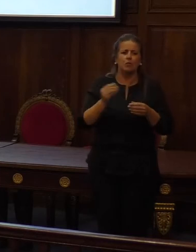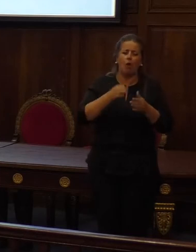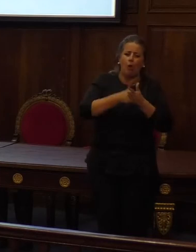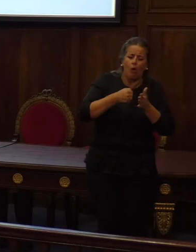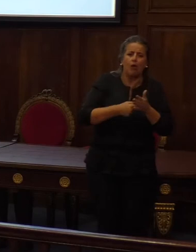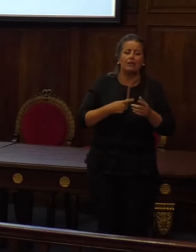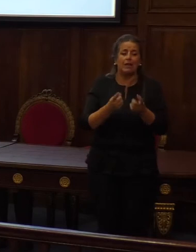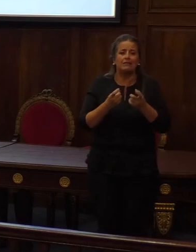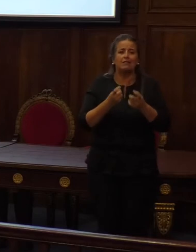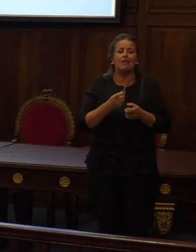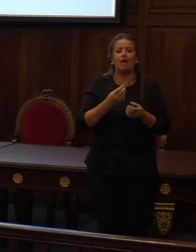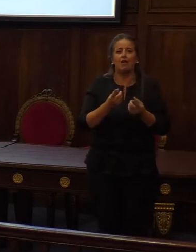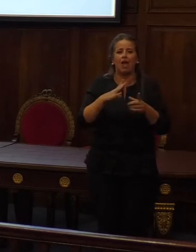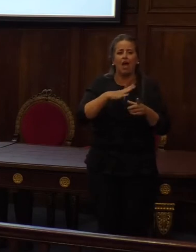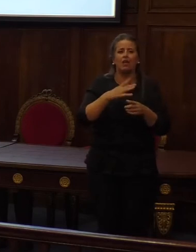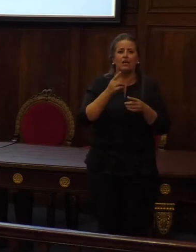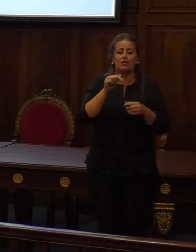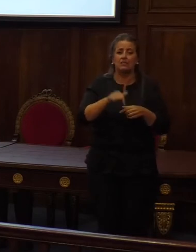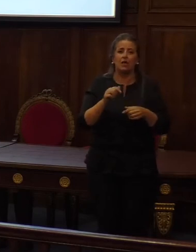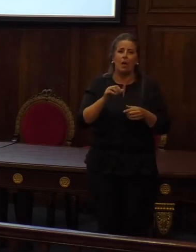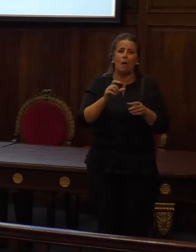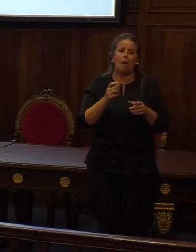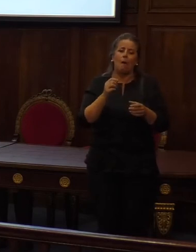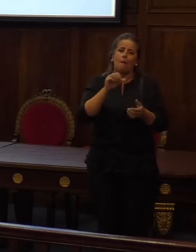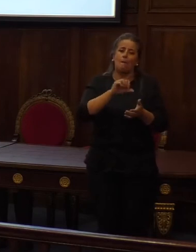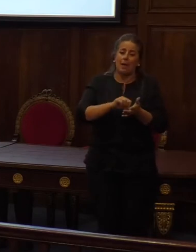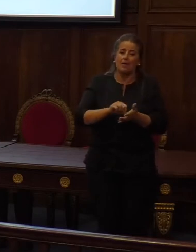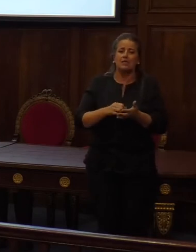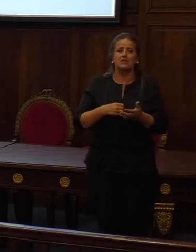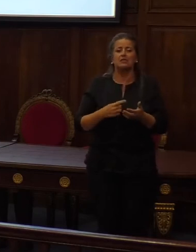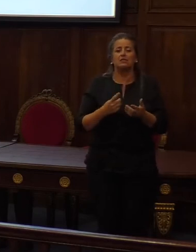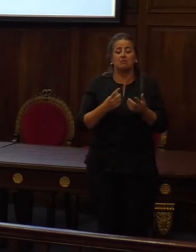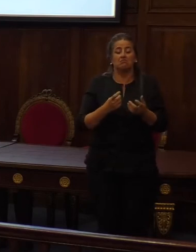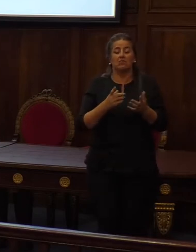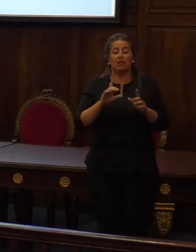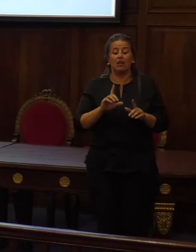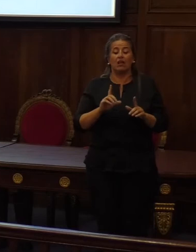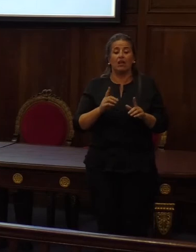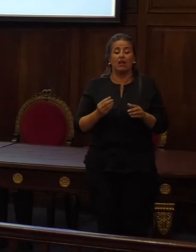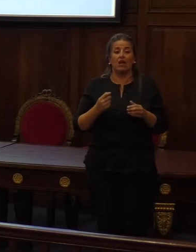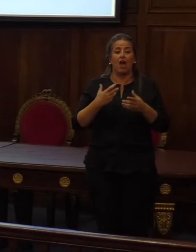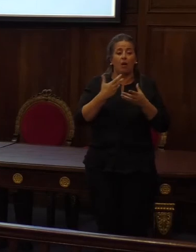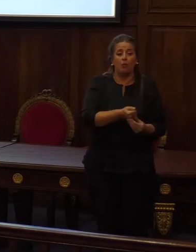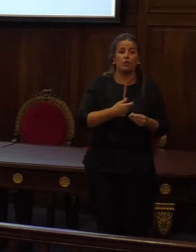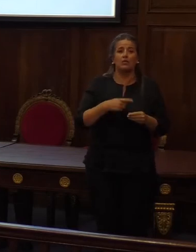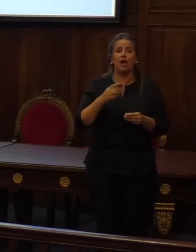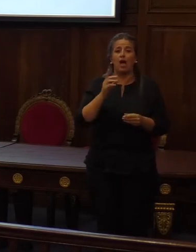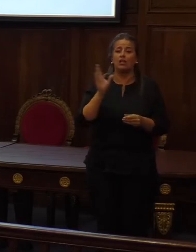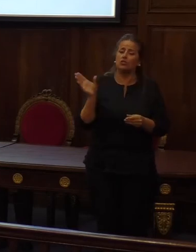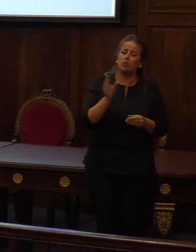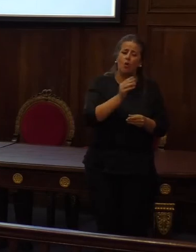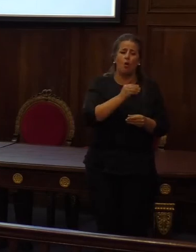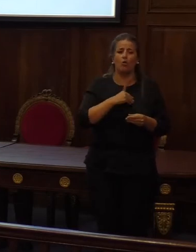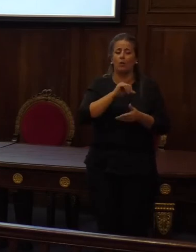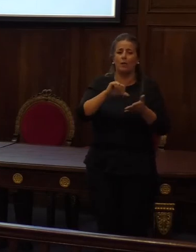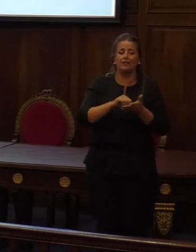que tiene el país, que está claro también, de una manera de fomentar el aporte que la institución, que la universidad tiene que hacer en estos contextos. Por lo tanto,